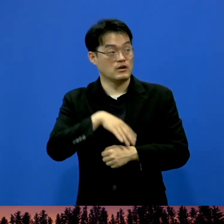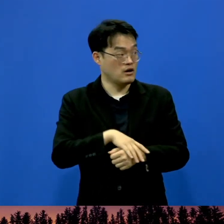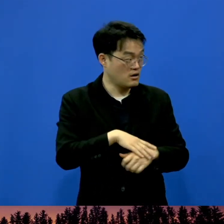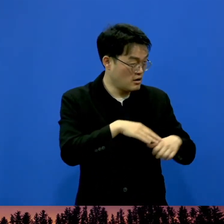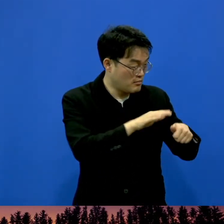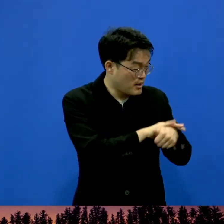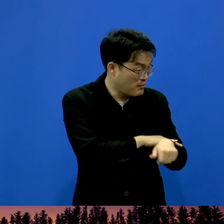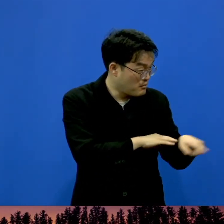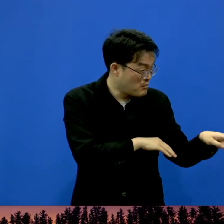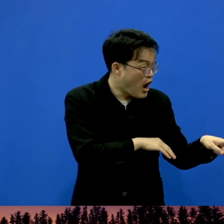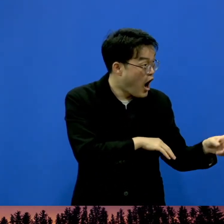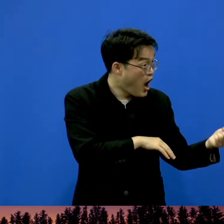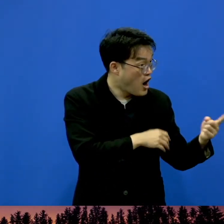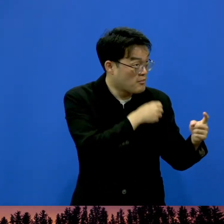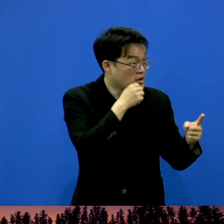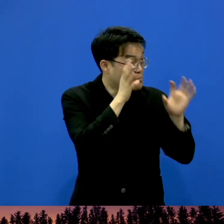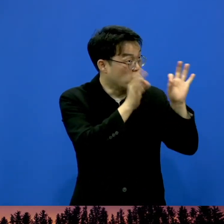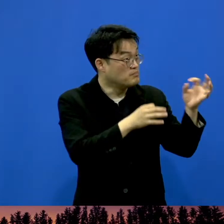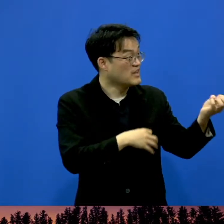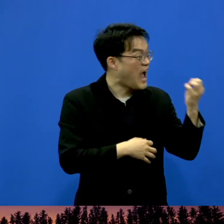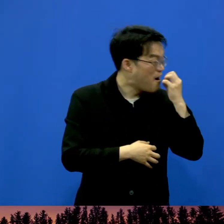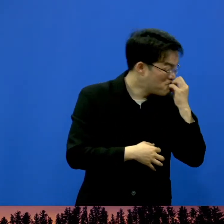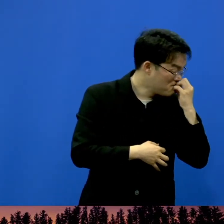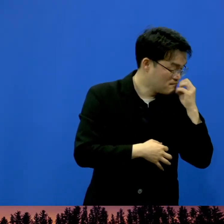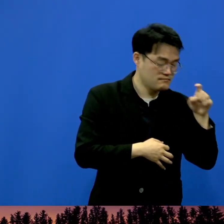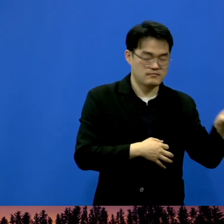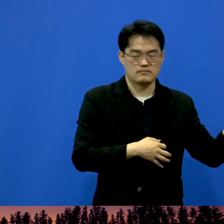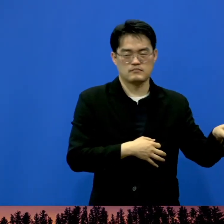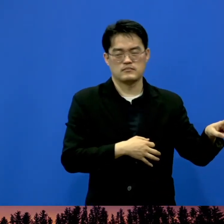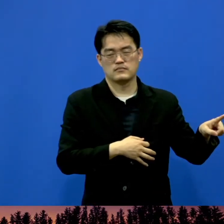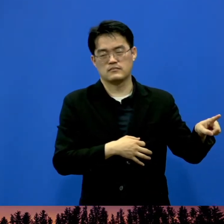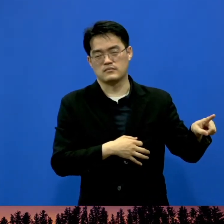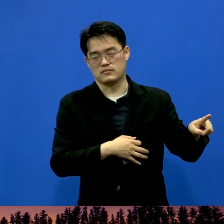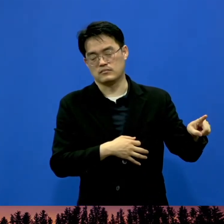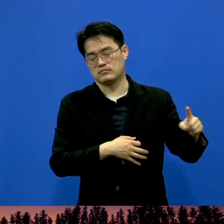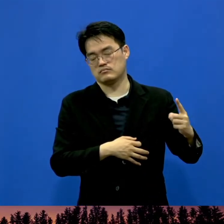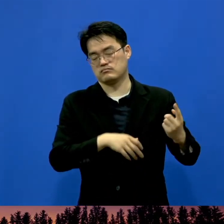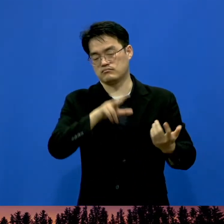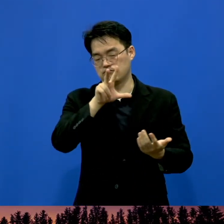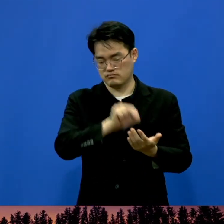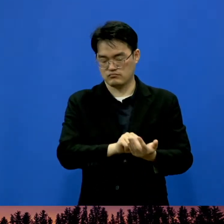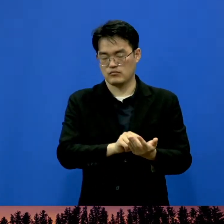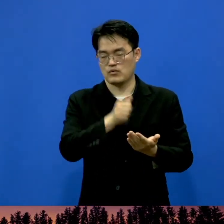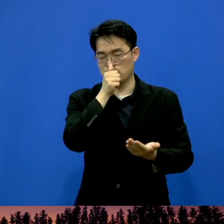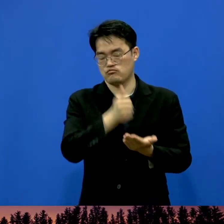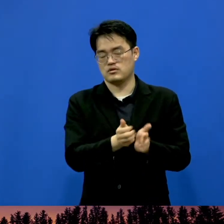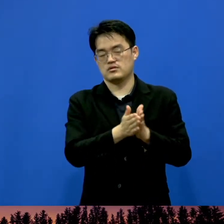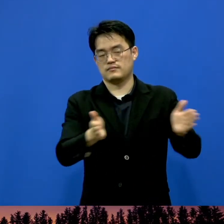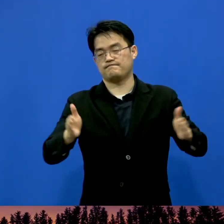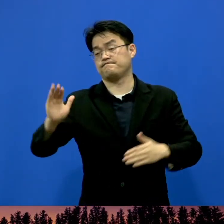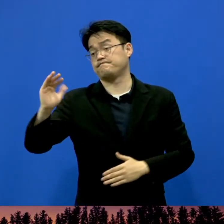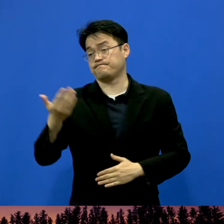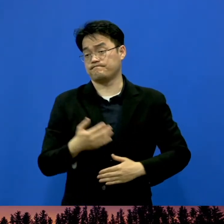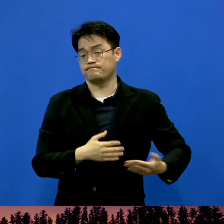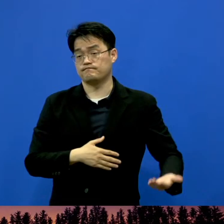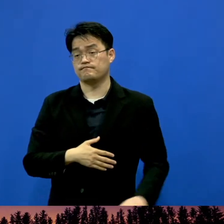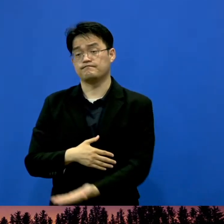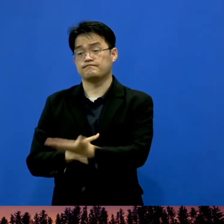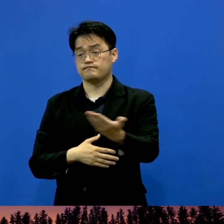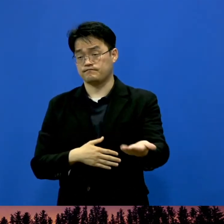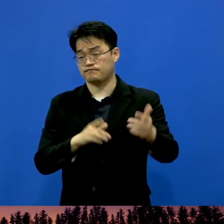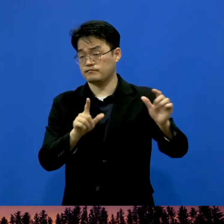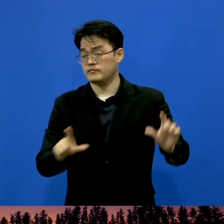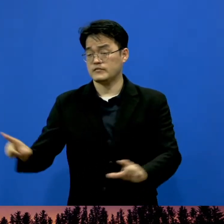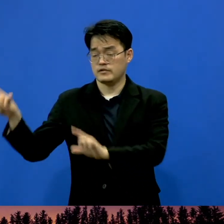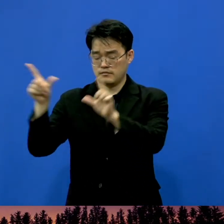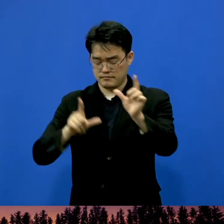최고의 최대 참사가 일어난 겁니다. 생각의 게으름이. 여러분 우리의 인생을 돌아보면 그 순간순간